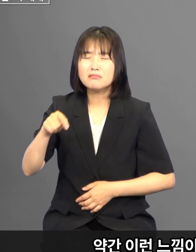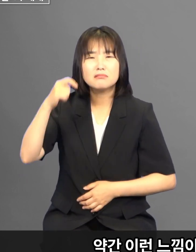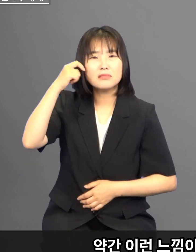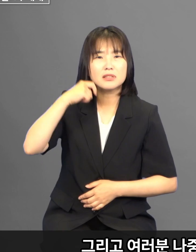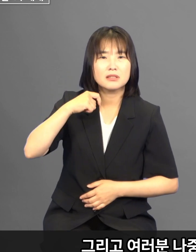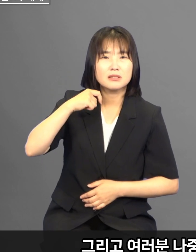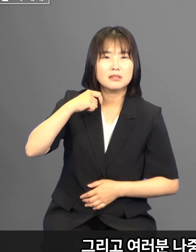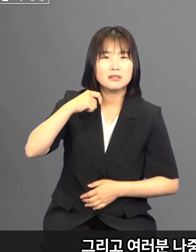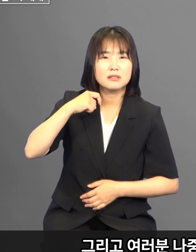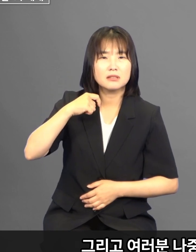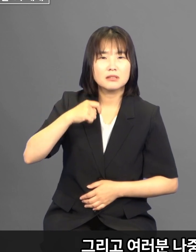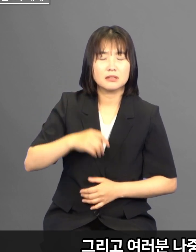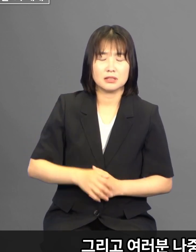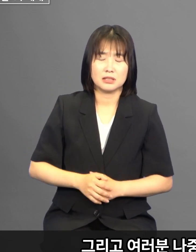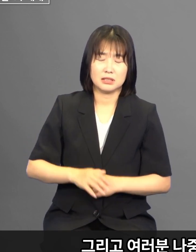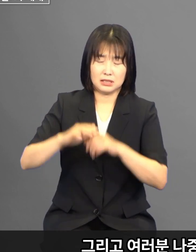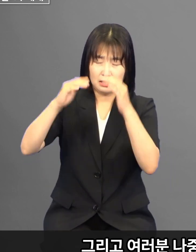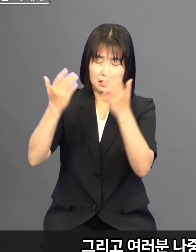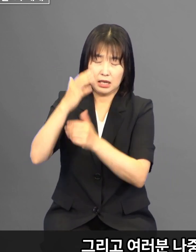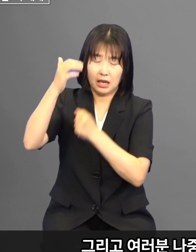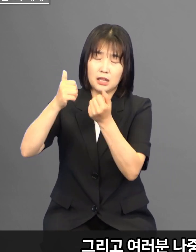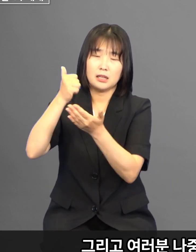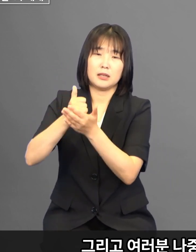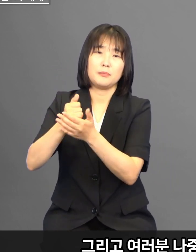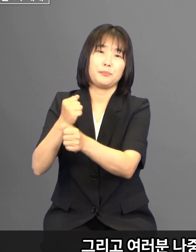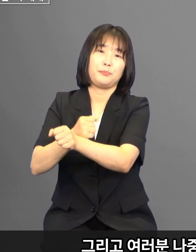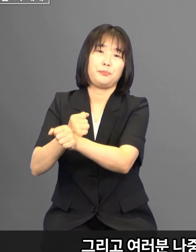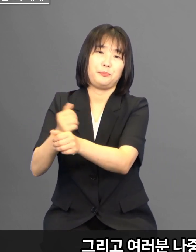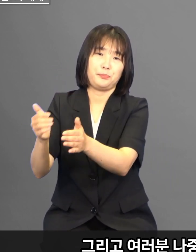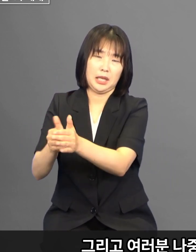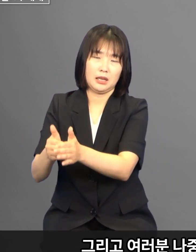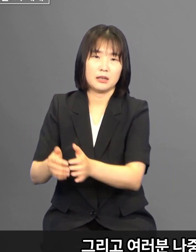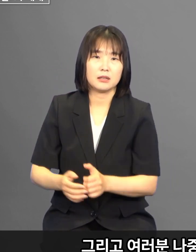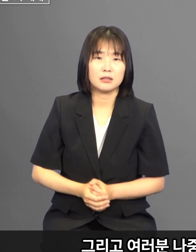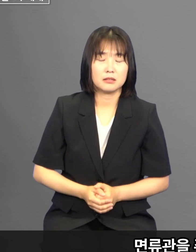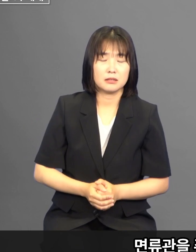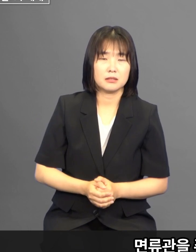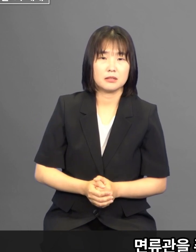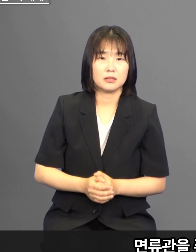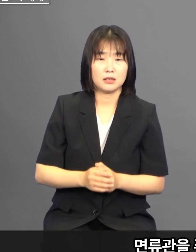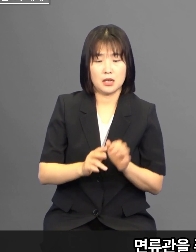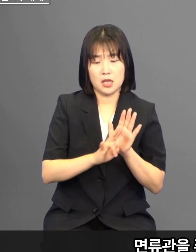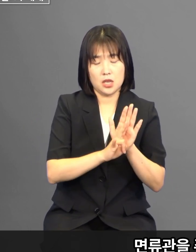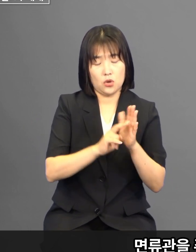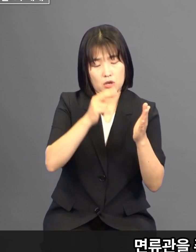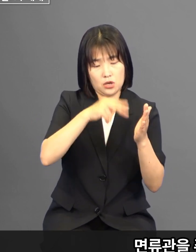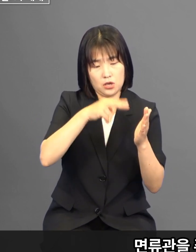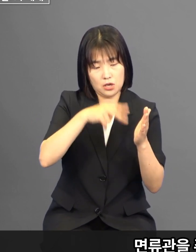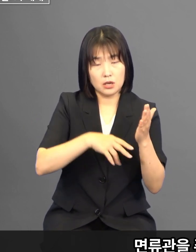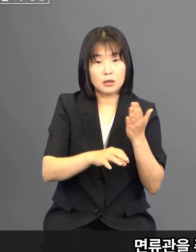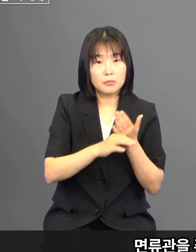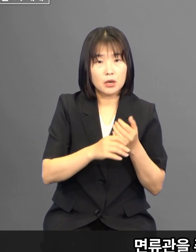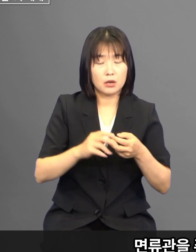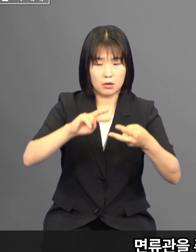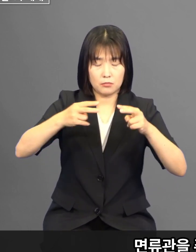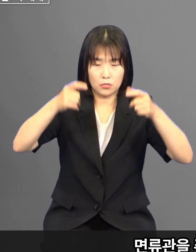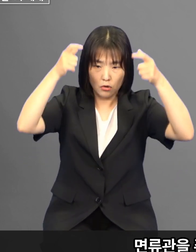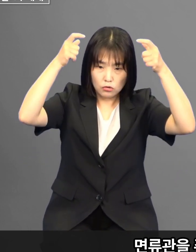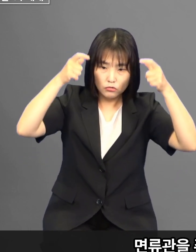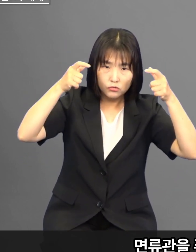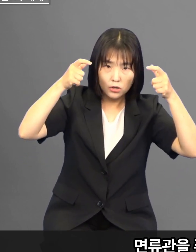다 하셨는데. 그리고 여러분 나중에 요한계시록 잘 가보시면 면류관을 주님께